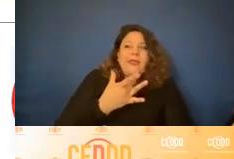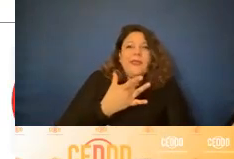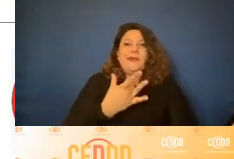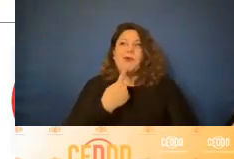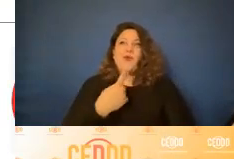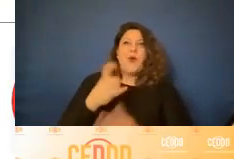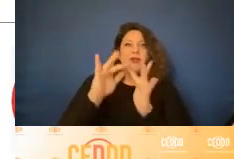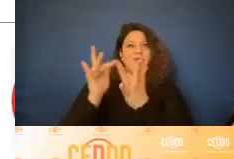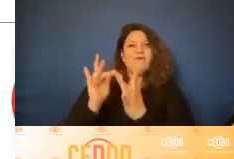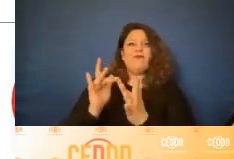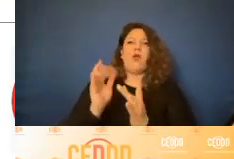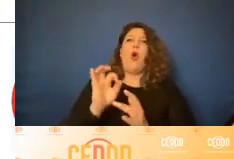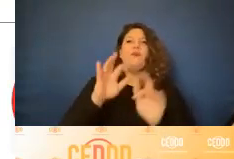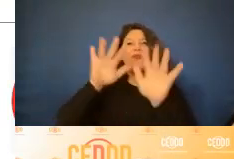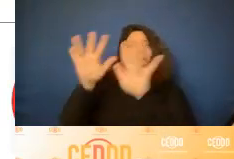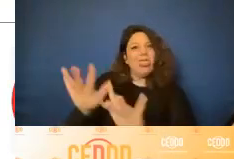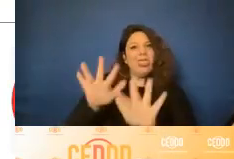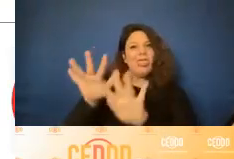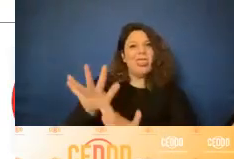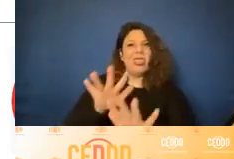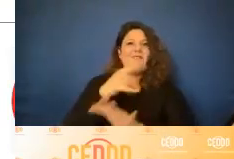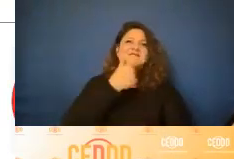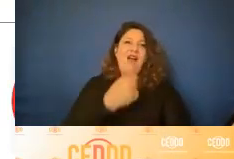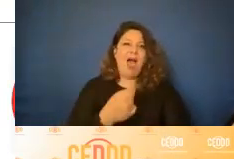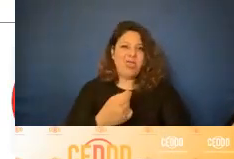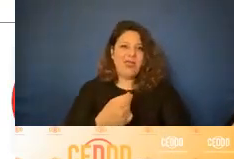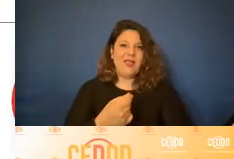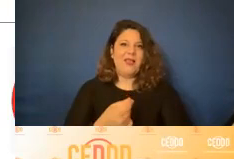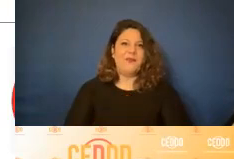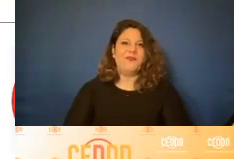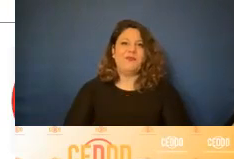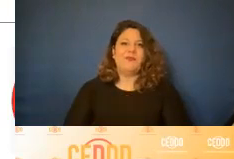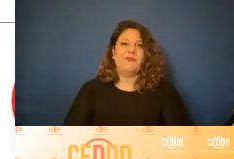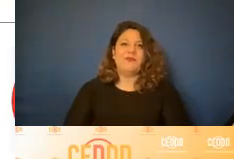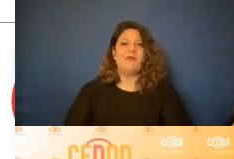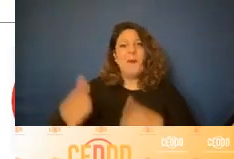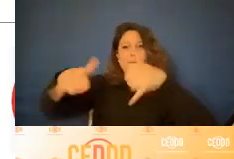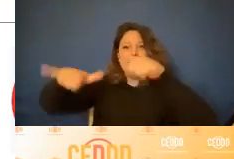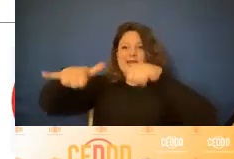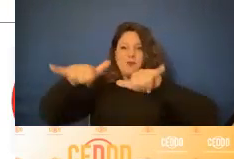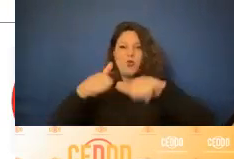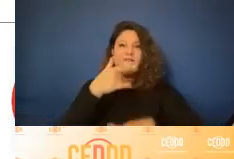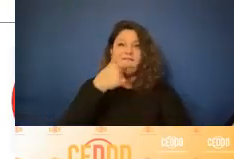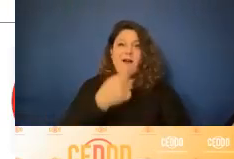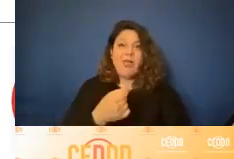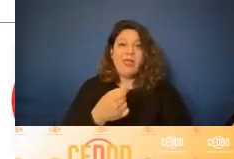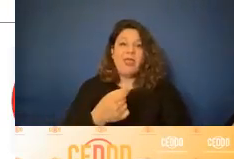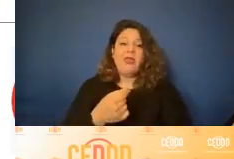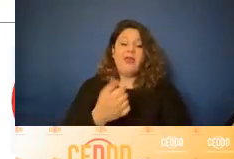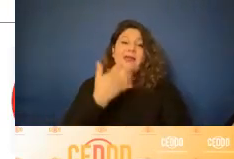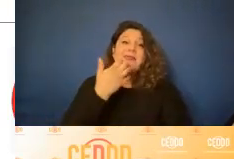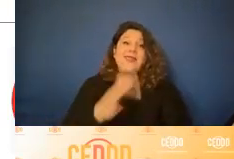fácilmente manejables, fácilmente manipulables y si además el resto